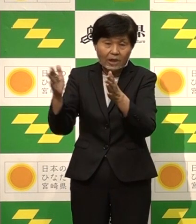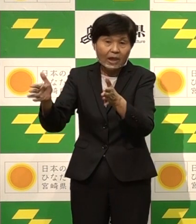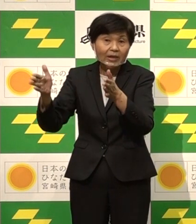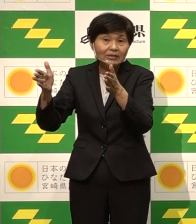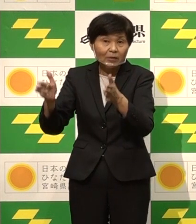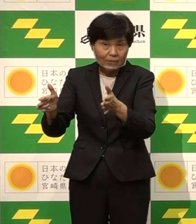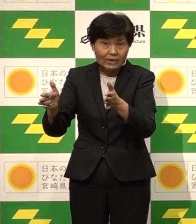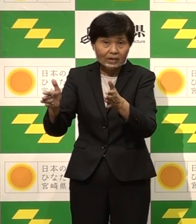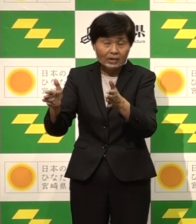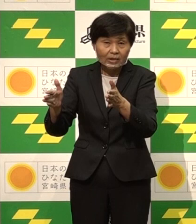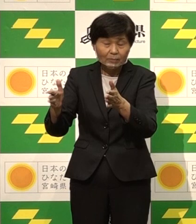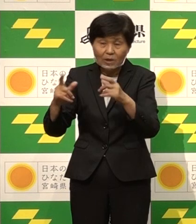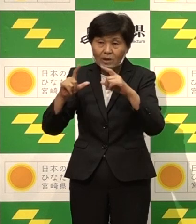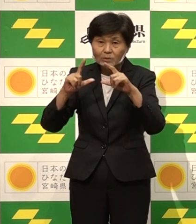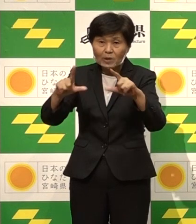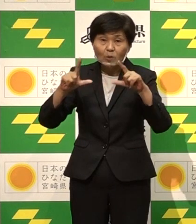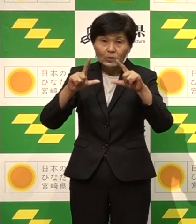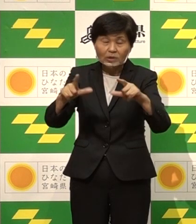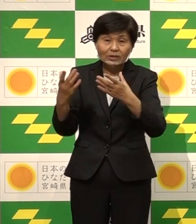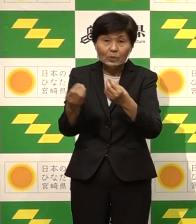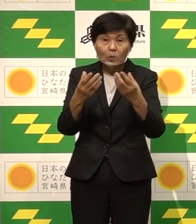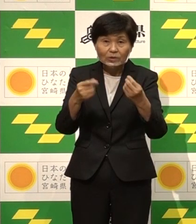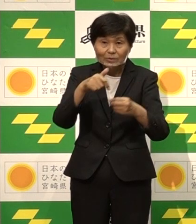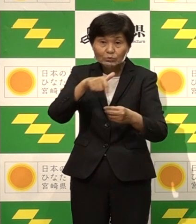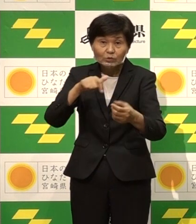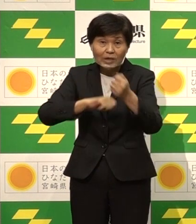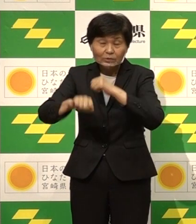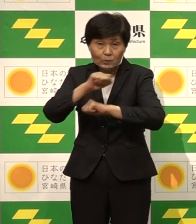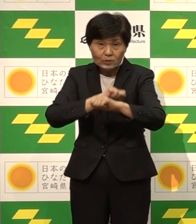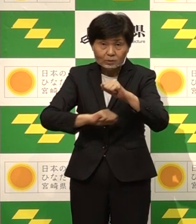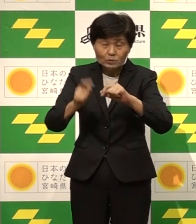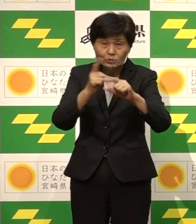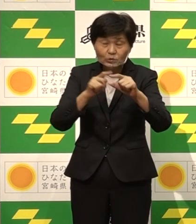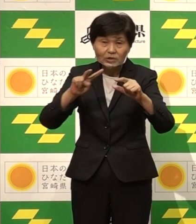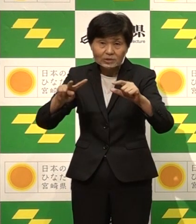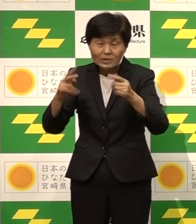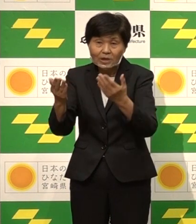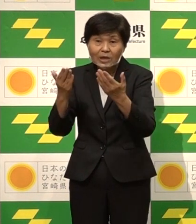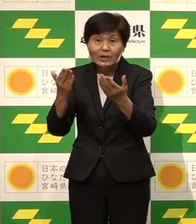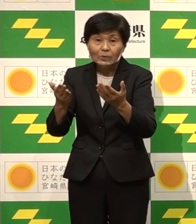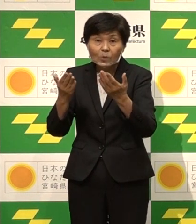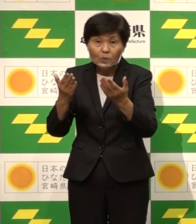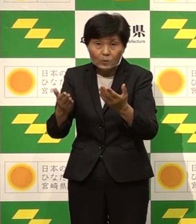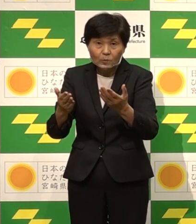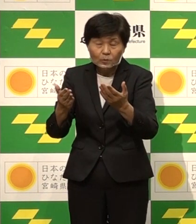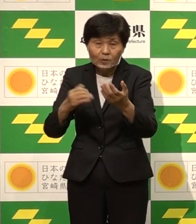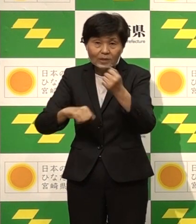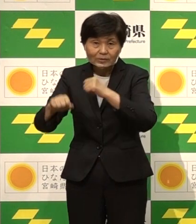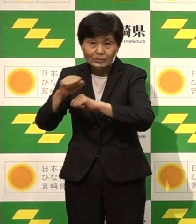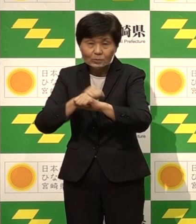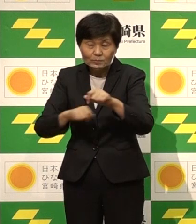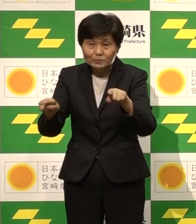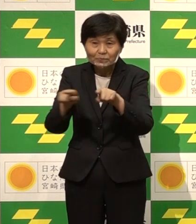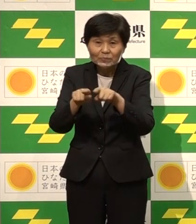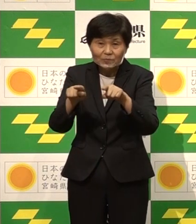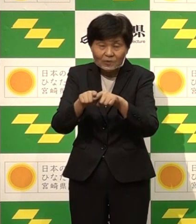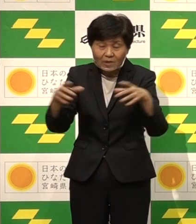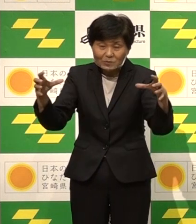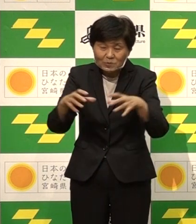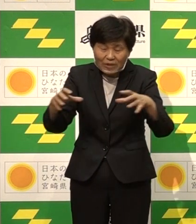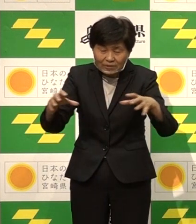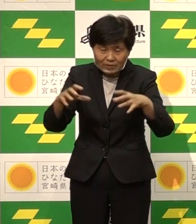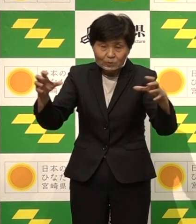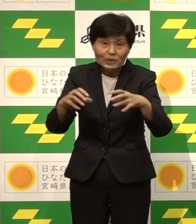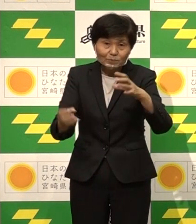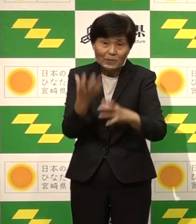ましたように、部活などを中心とした学校の活動に伴うクラスターの発生などが多数見られたところであ